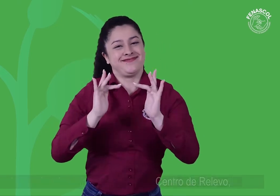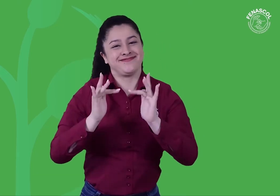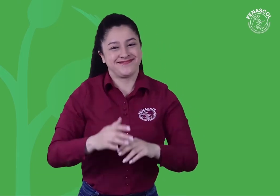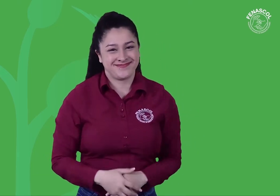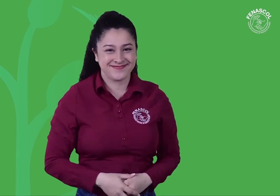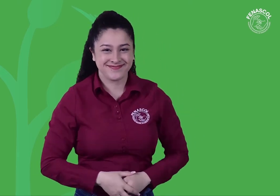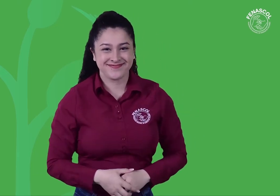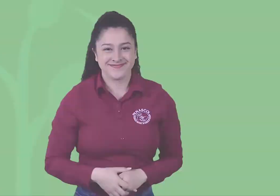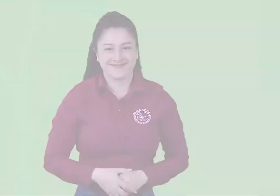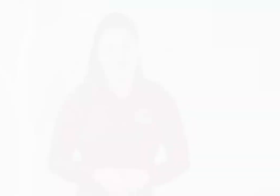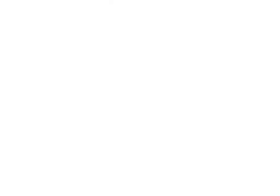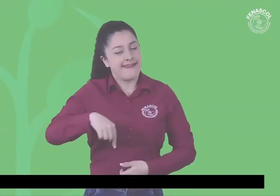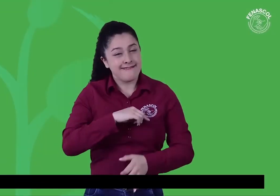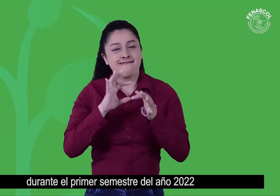Relevo.